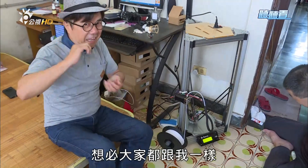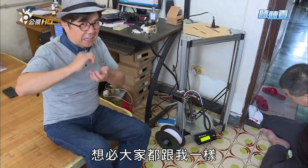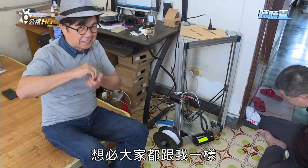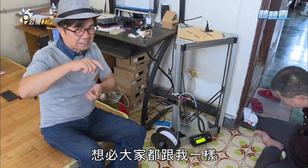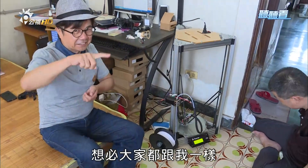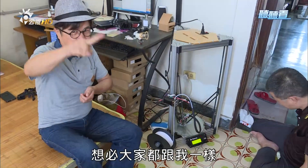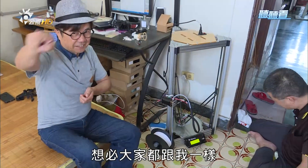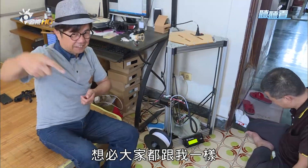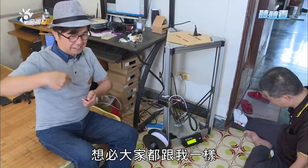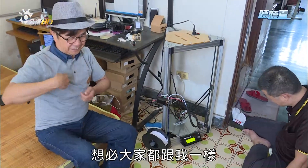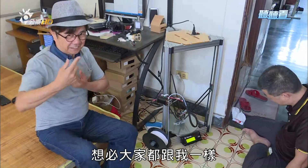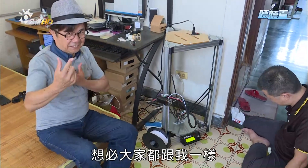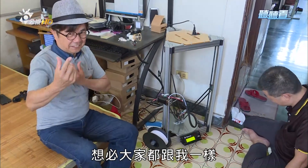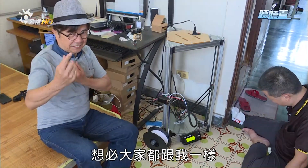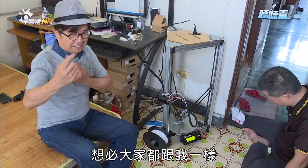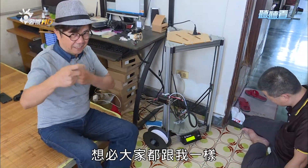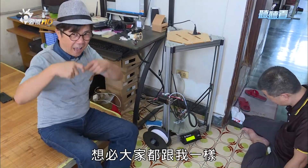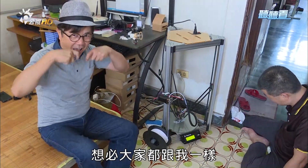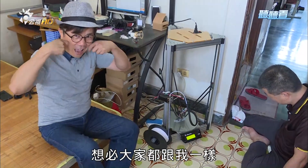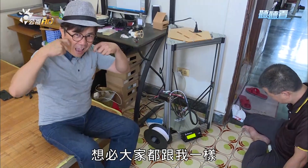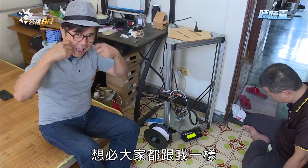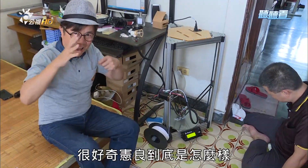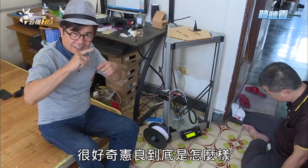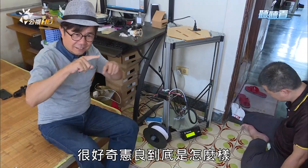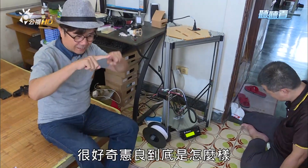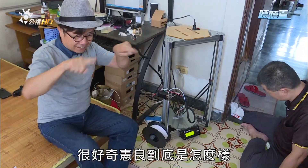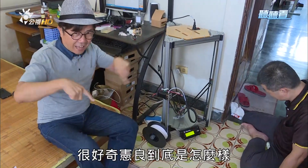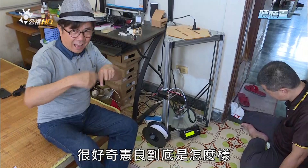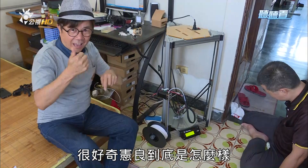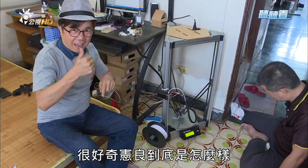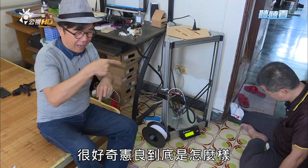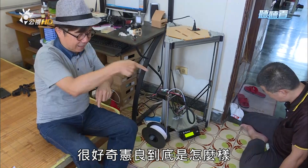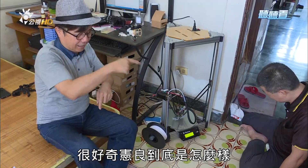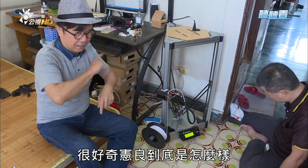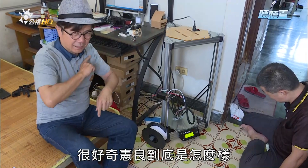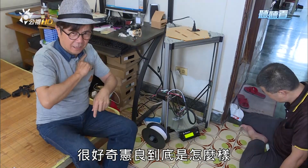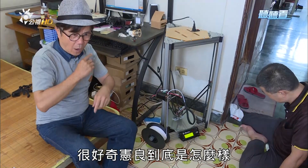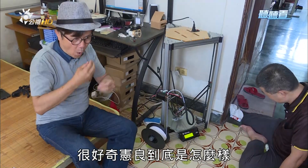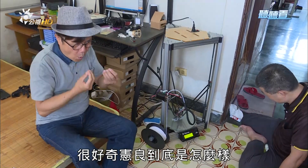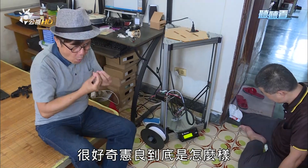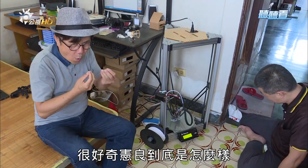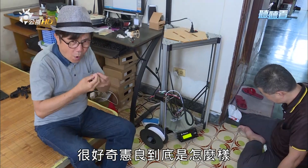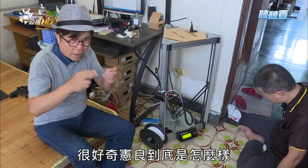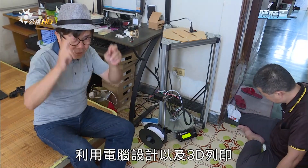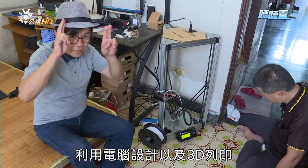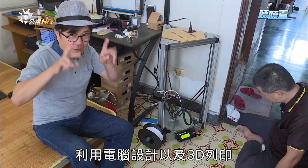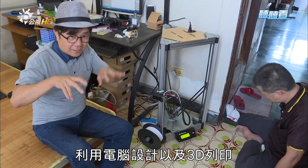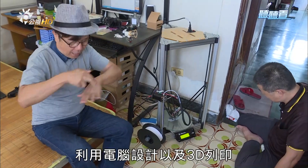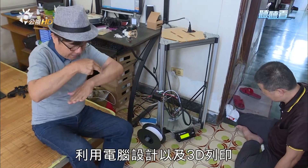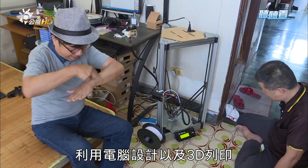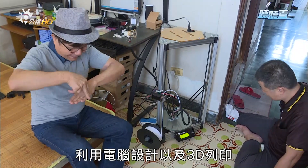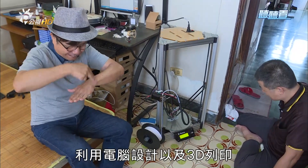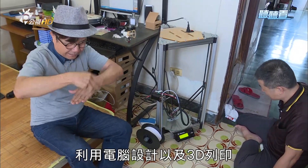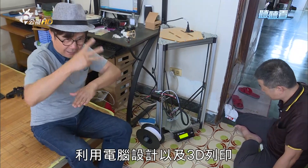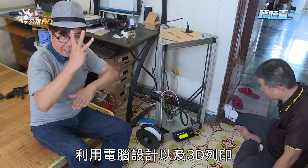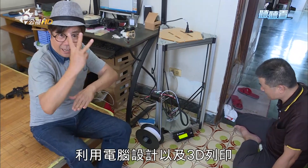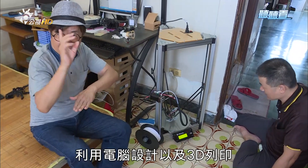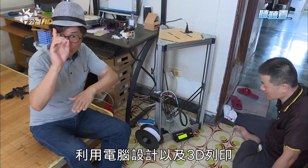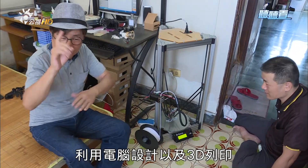想必啊大家都跟我一样很好奇宪良到底是怎么样利用电脑设计以及 3D